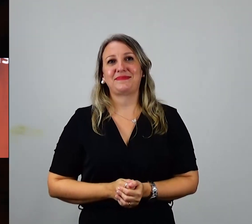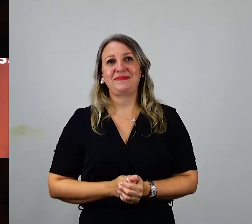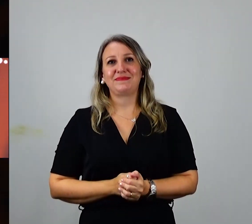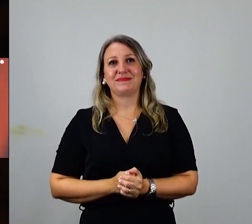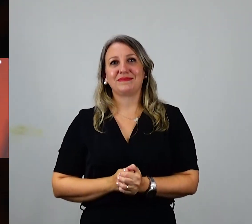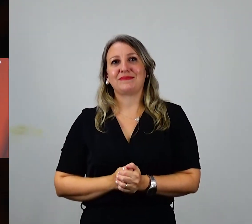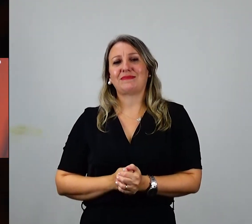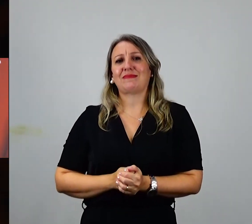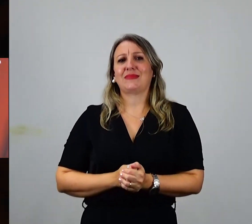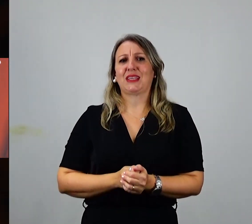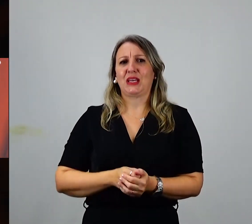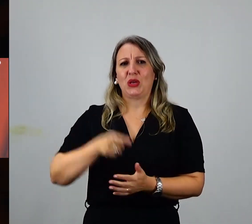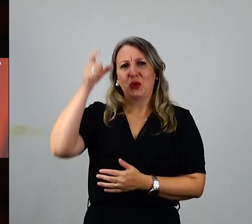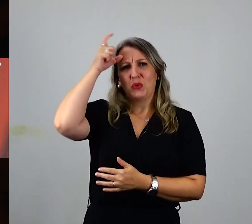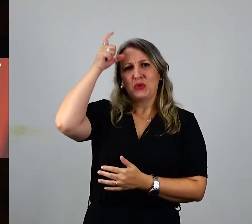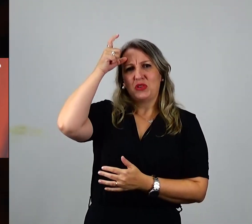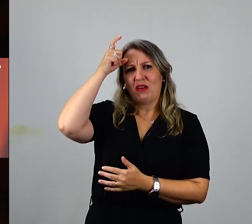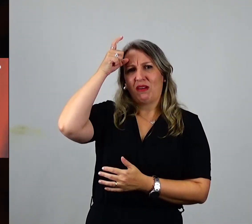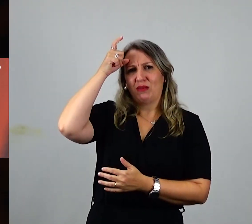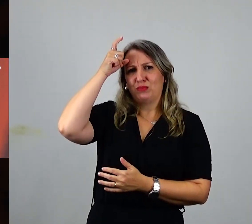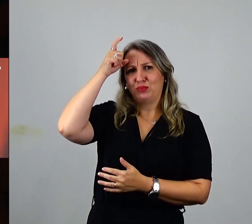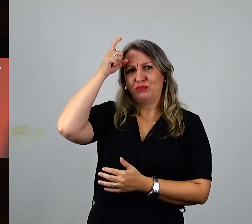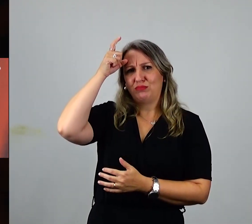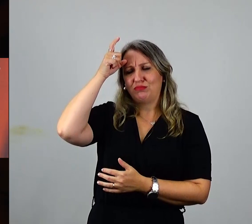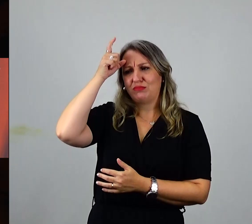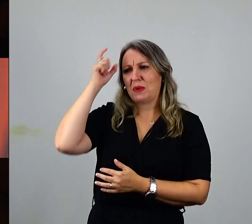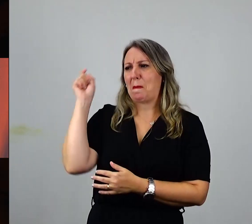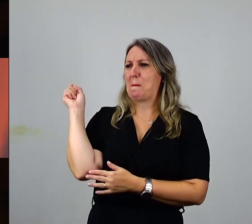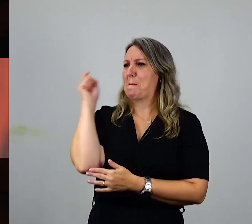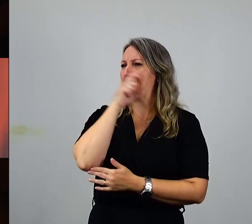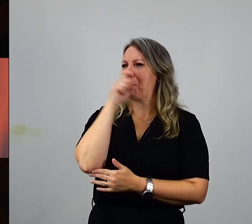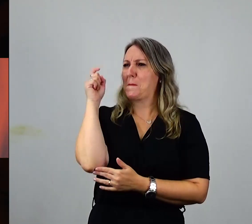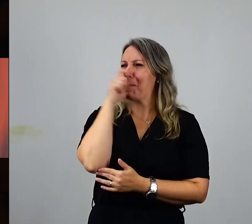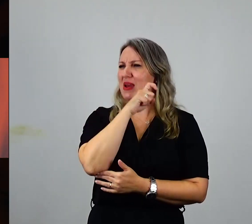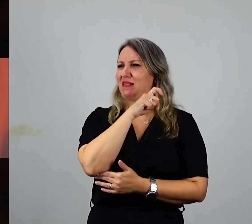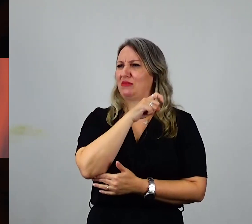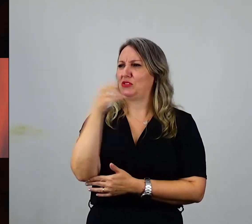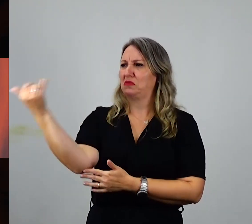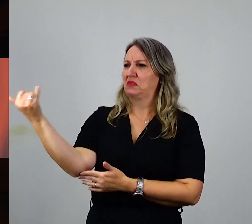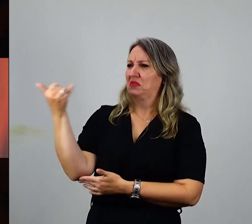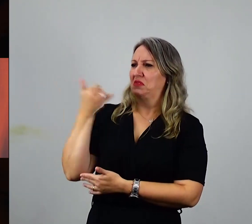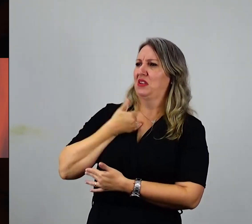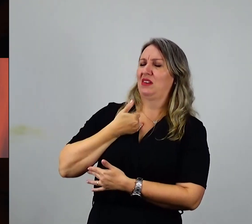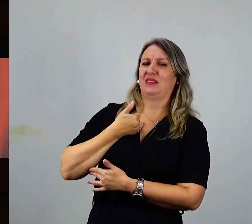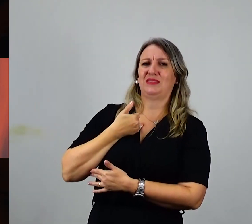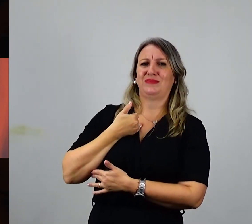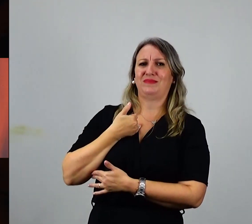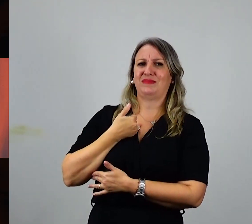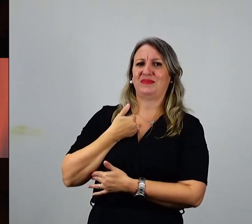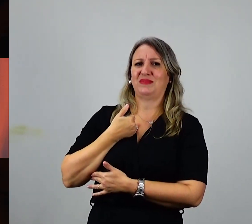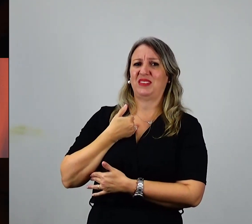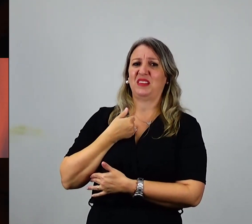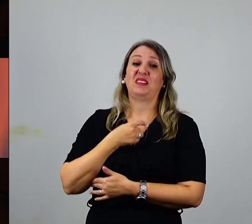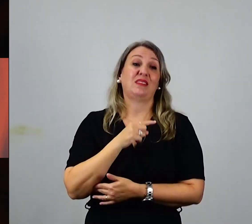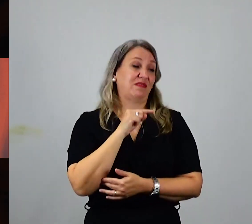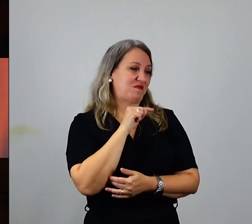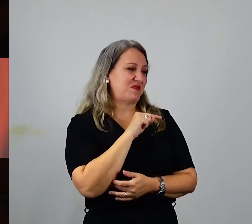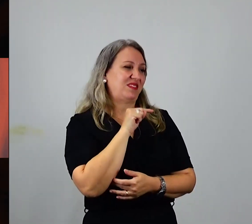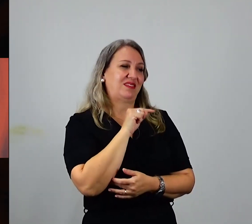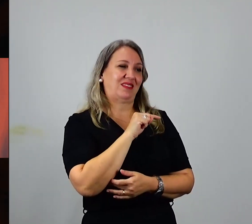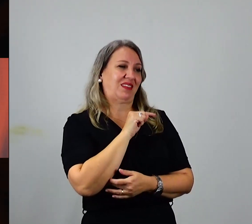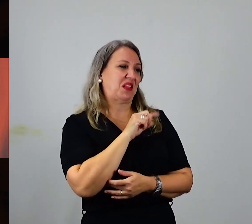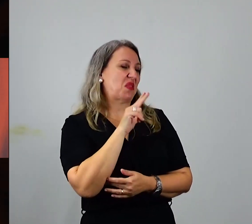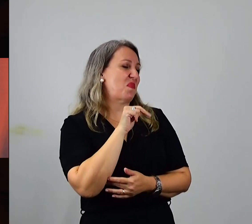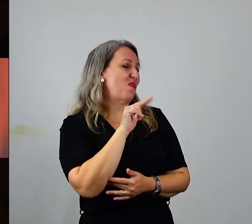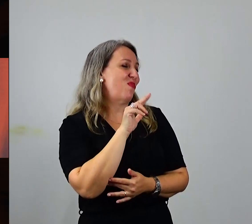Talvez o diabo minta para você dizendo, está vendo essa sua pele velha?